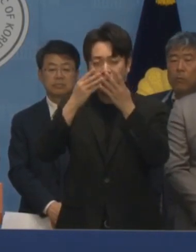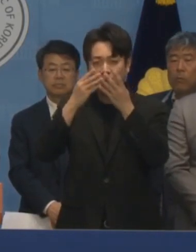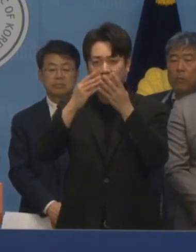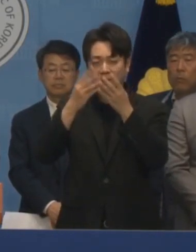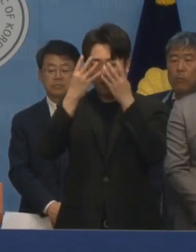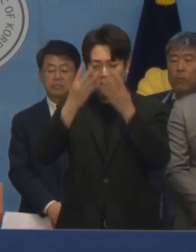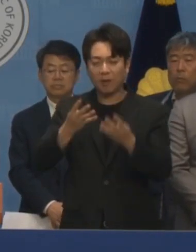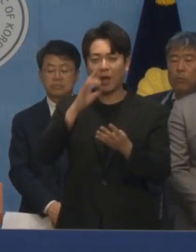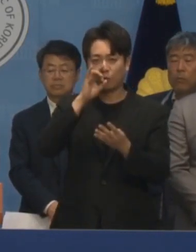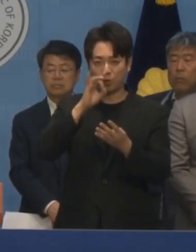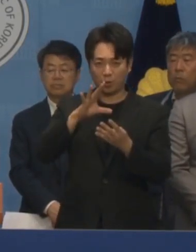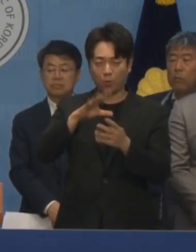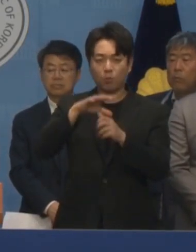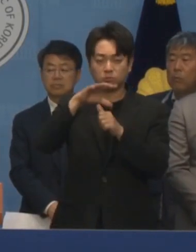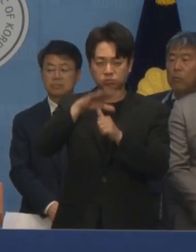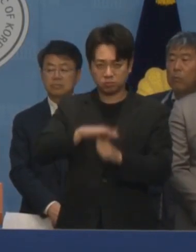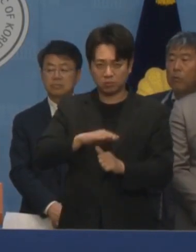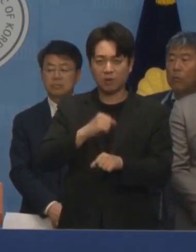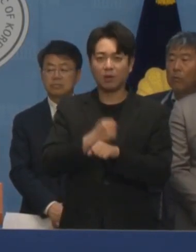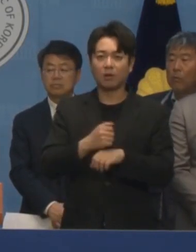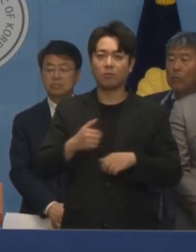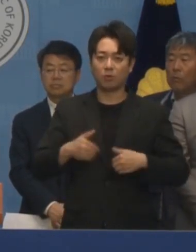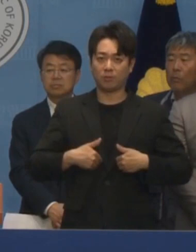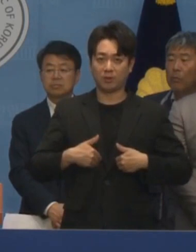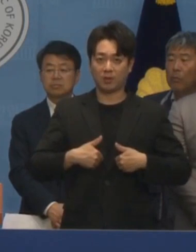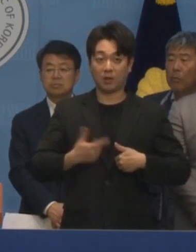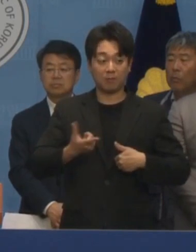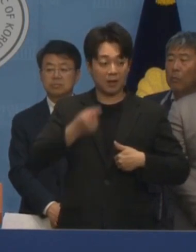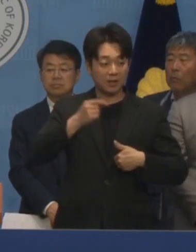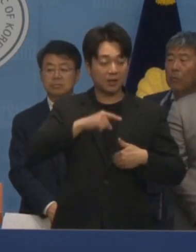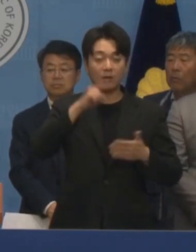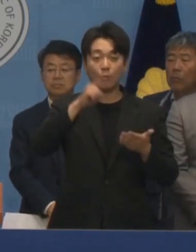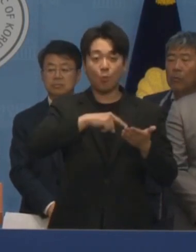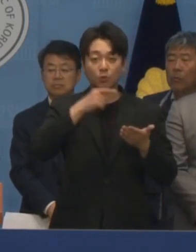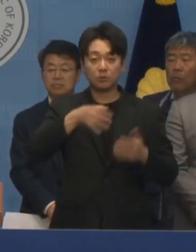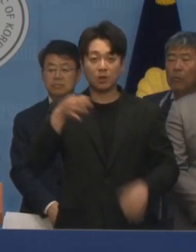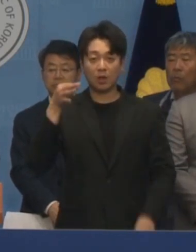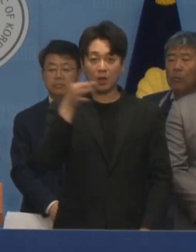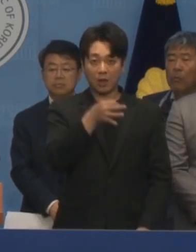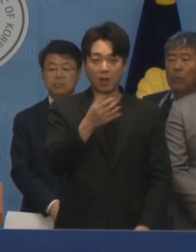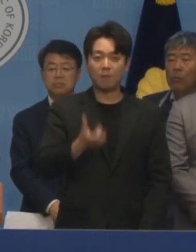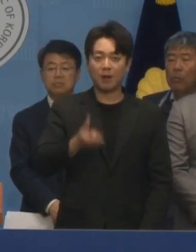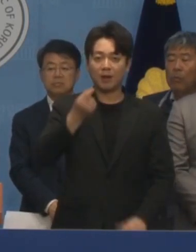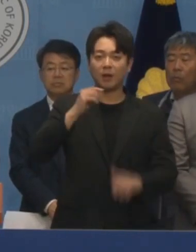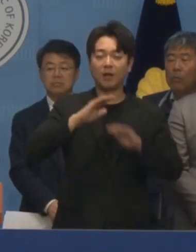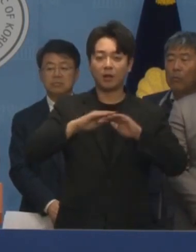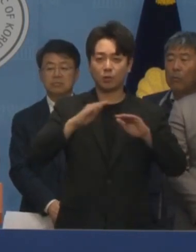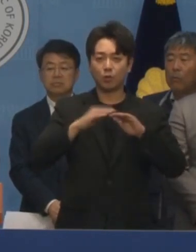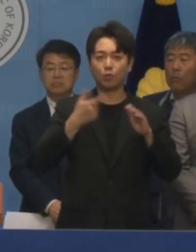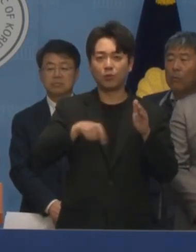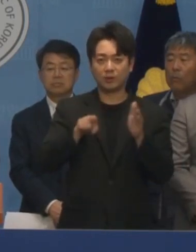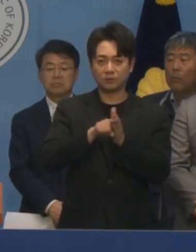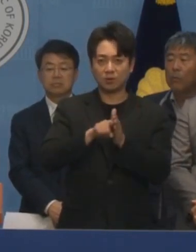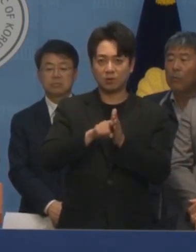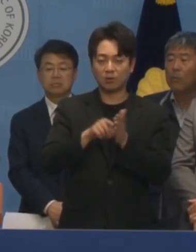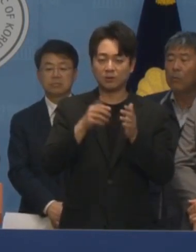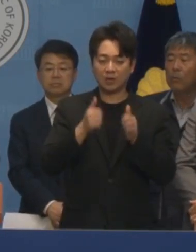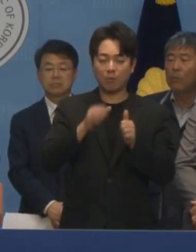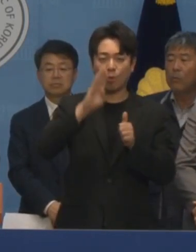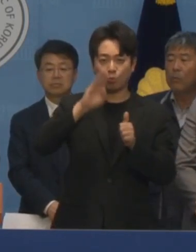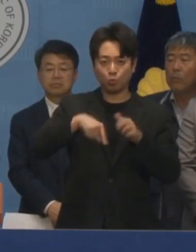하루빨리 이 체불임금을 해결하도록 법정 당국에서는 나서야 됩니다.